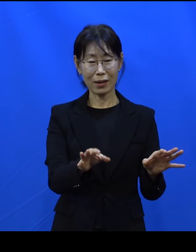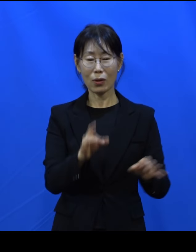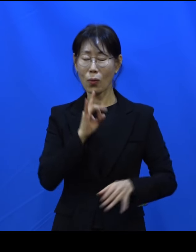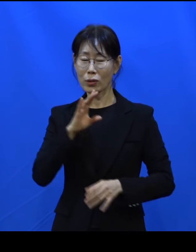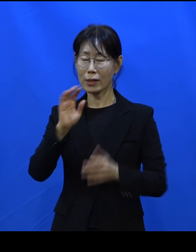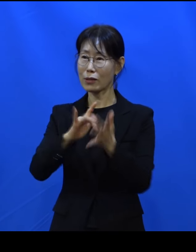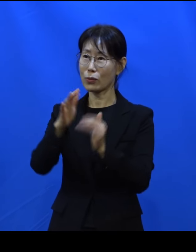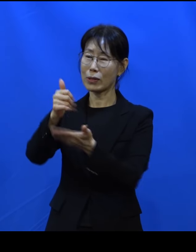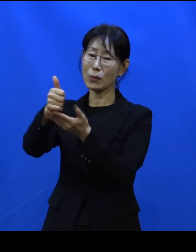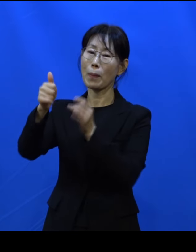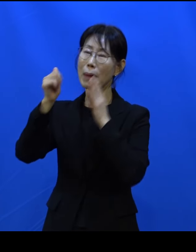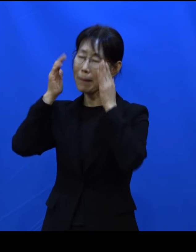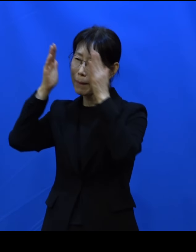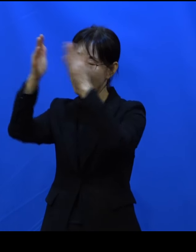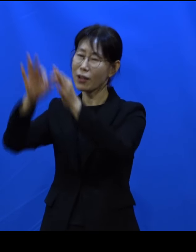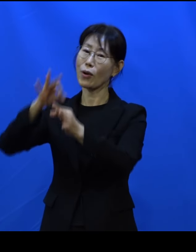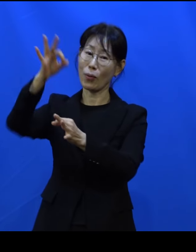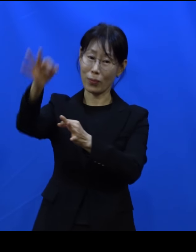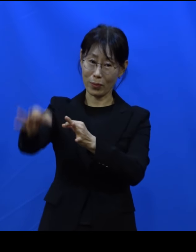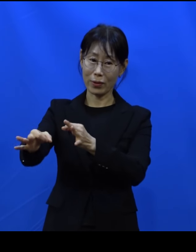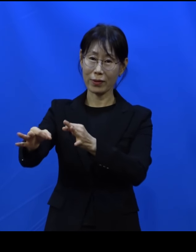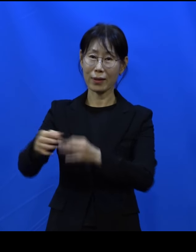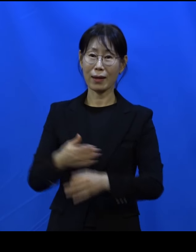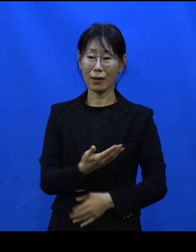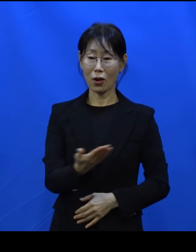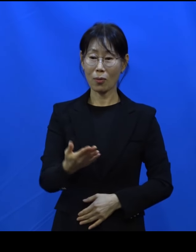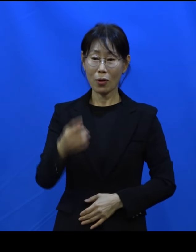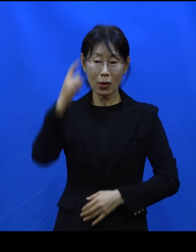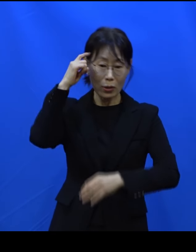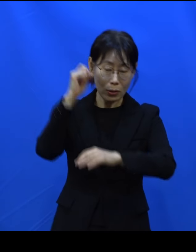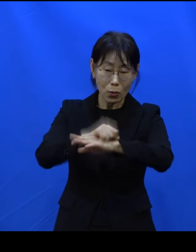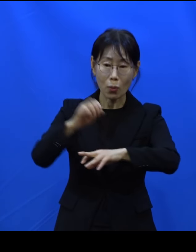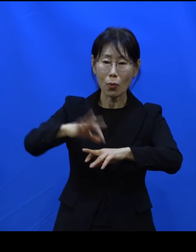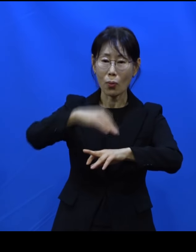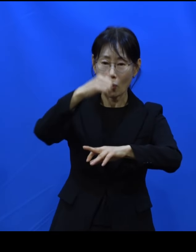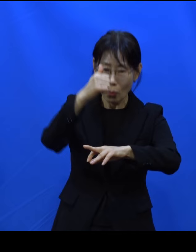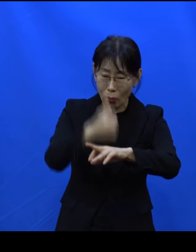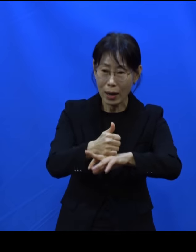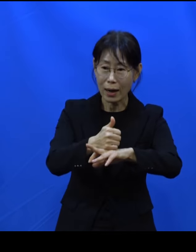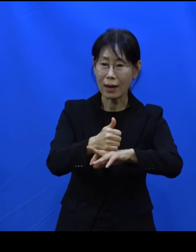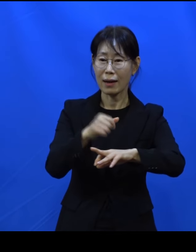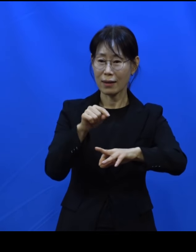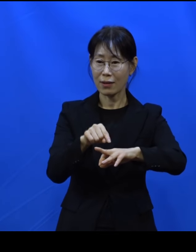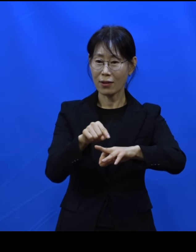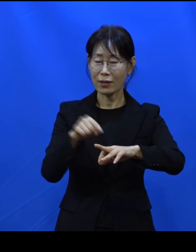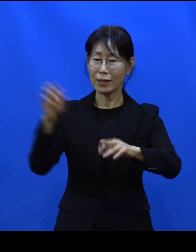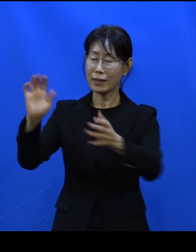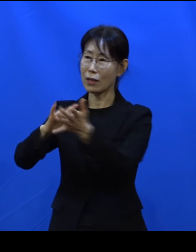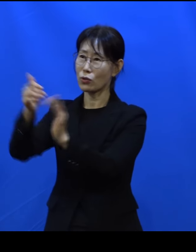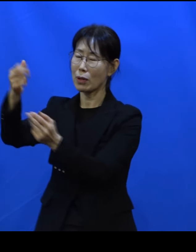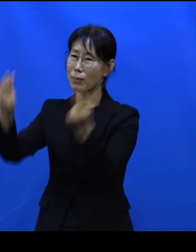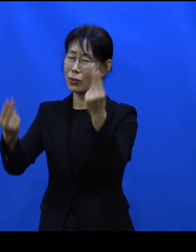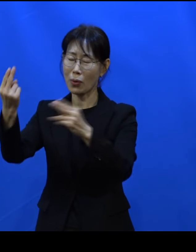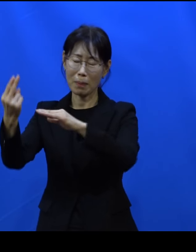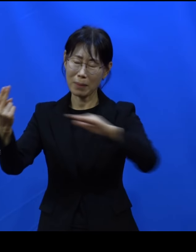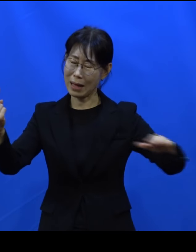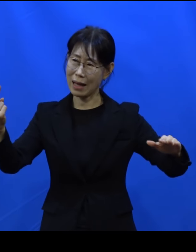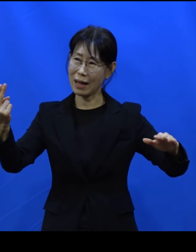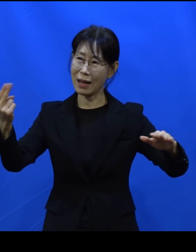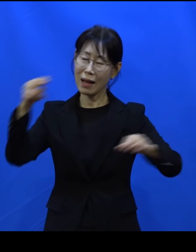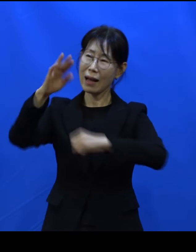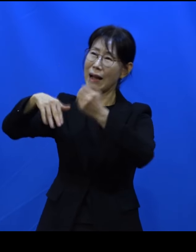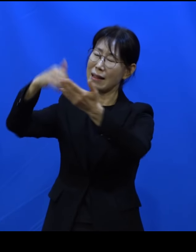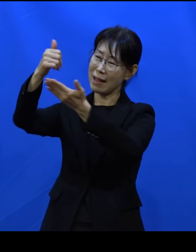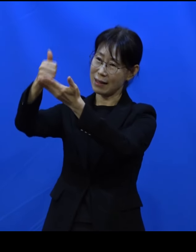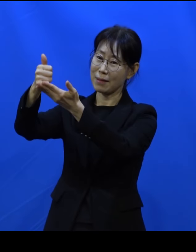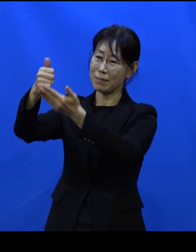솔로몬은 그림자에 불과합니다. 솔로몬은 그림자예요. 오늘 우리가 보는 모든 것은 그림자예요. 성경의